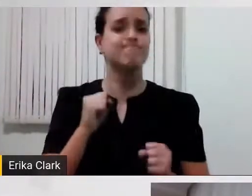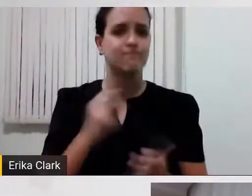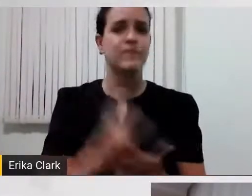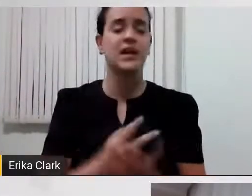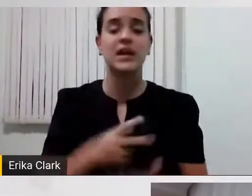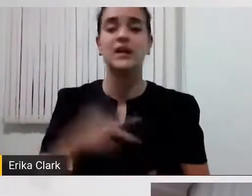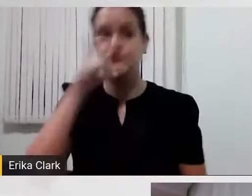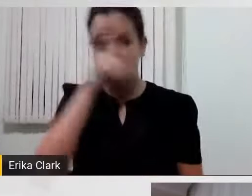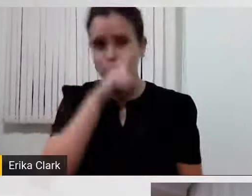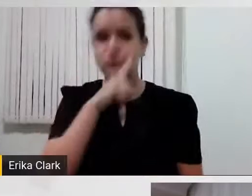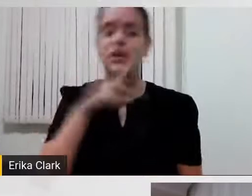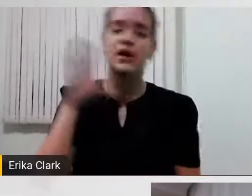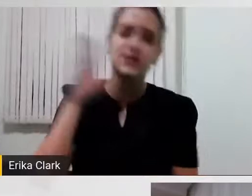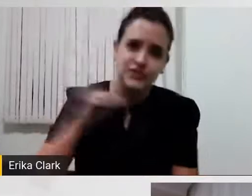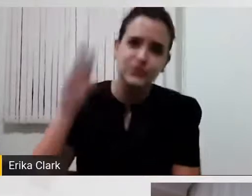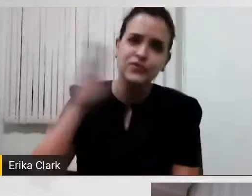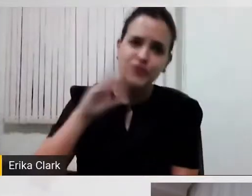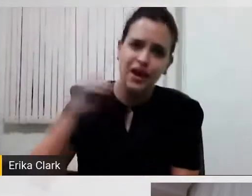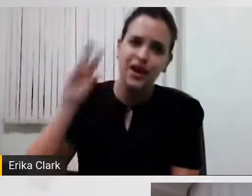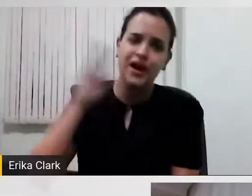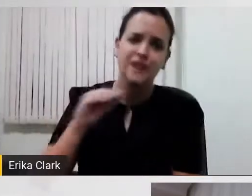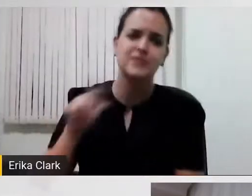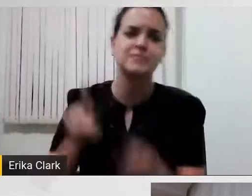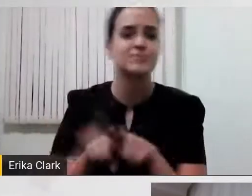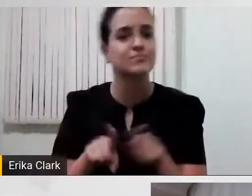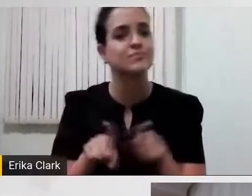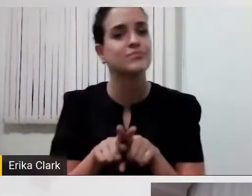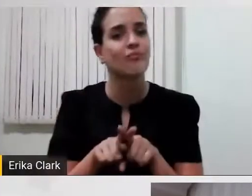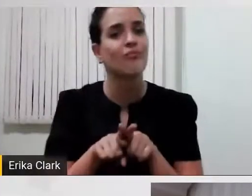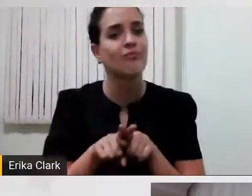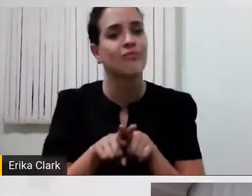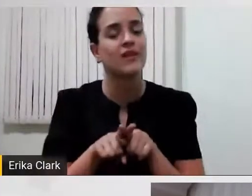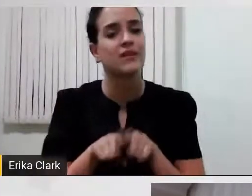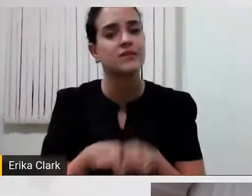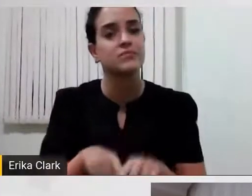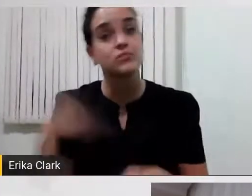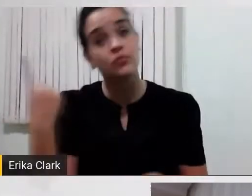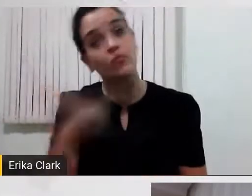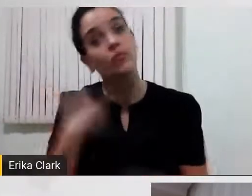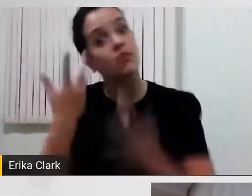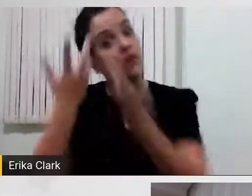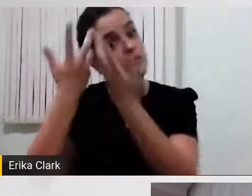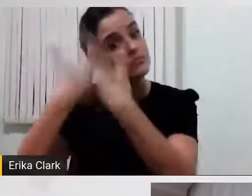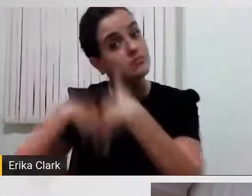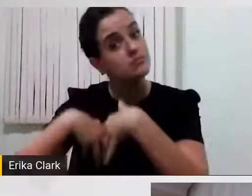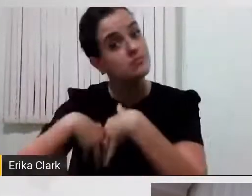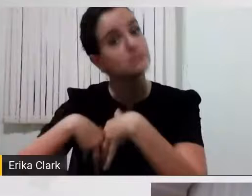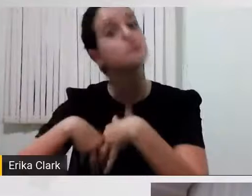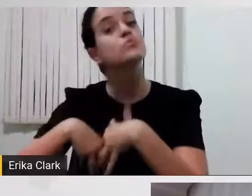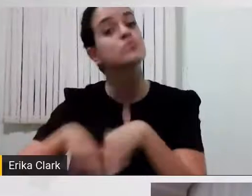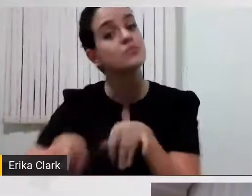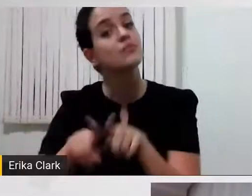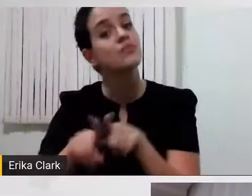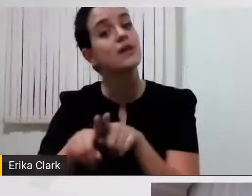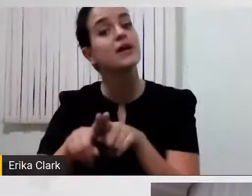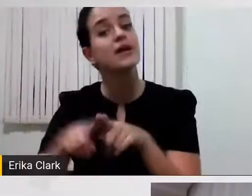por alguma lesão, então a gente imaginou já essa situação tão dolorosa do distanciamento das